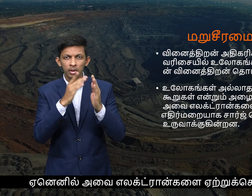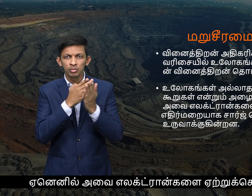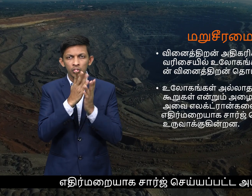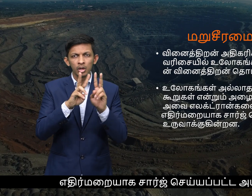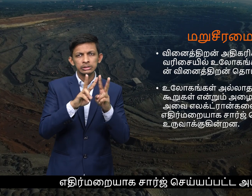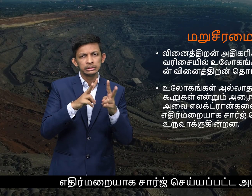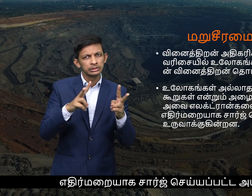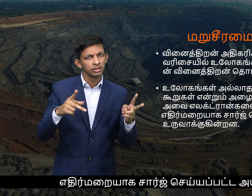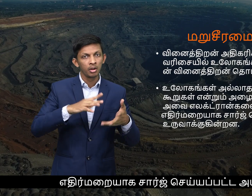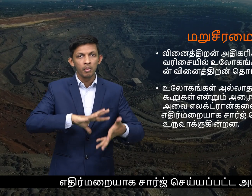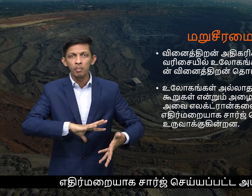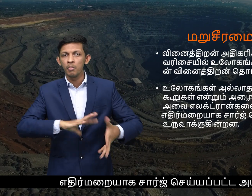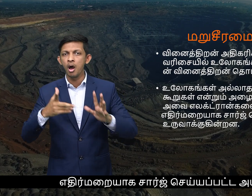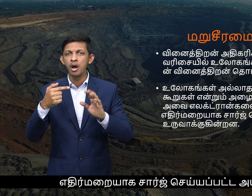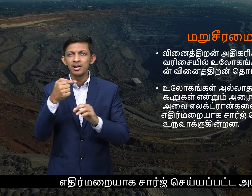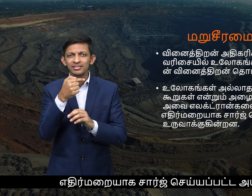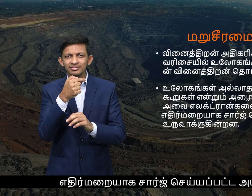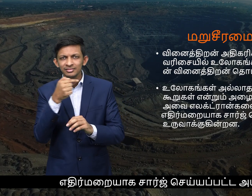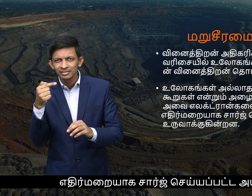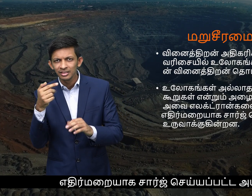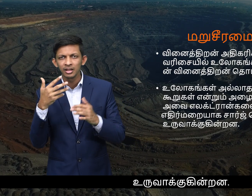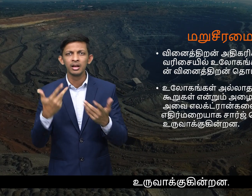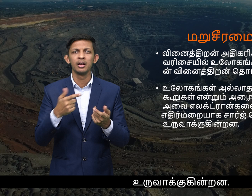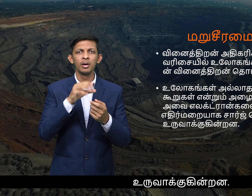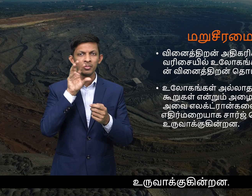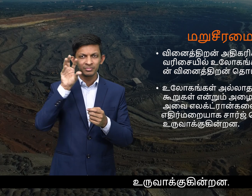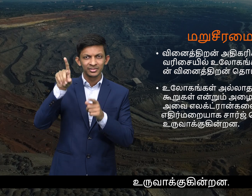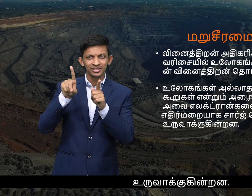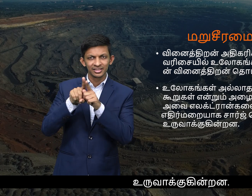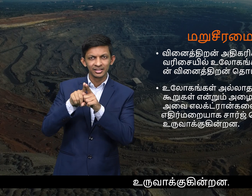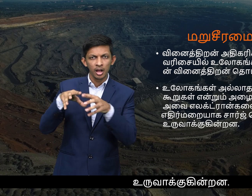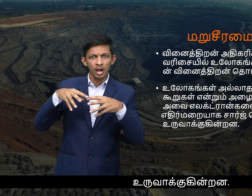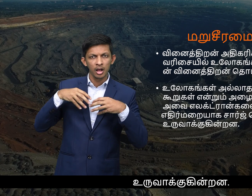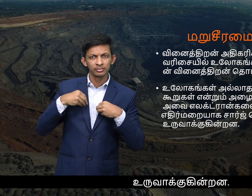மூலம் எதிர்மறையாக சார்ஜ் செய்யப்பட்ட அயனிகளை உருவாக்குகின்றன.